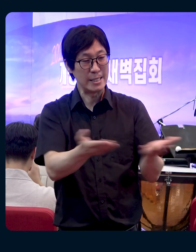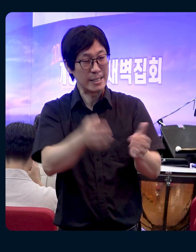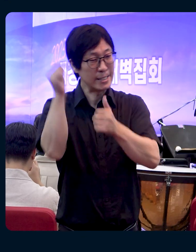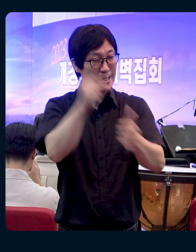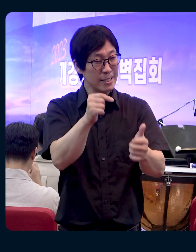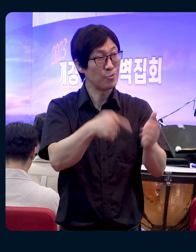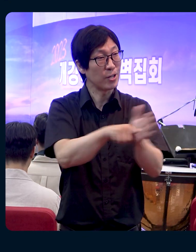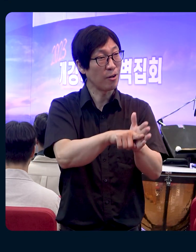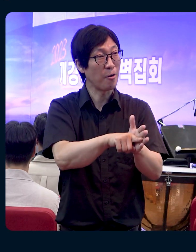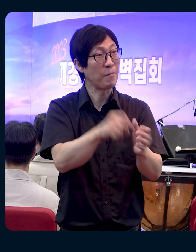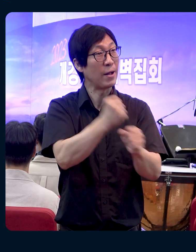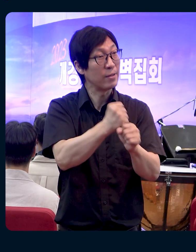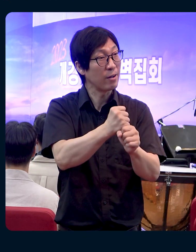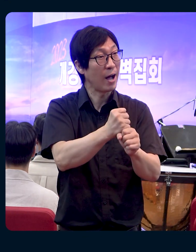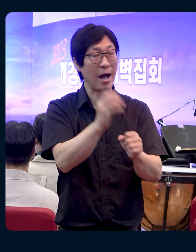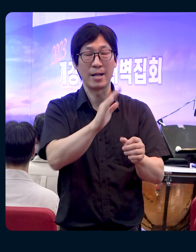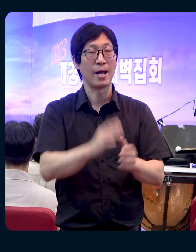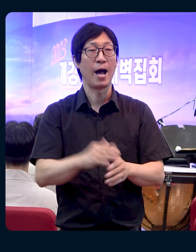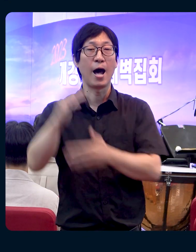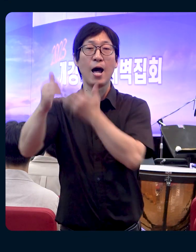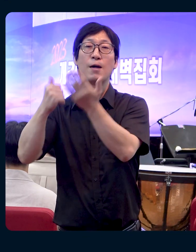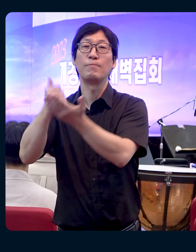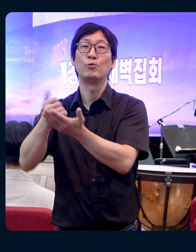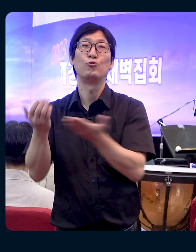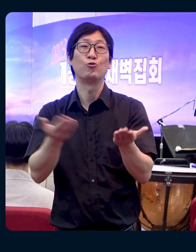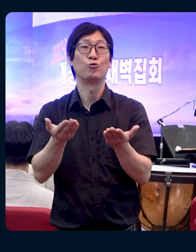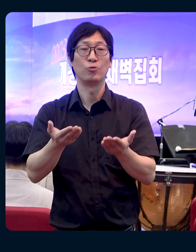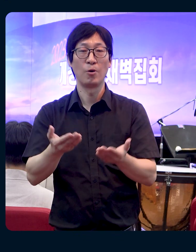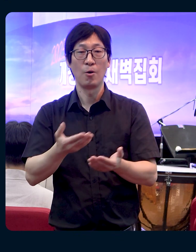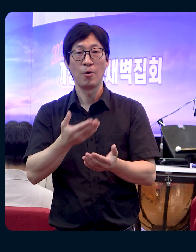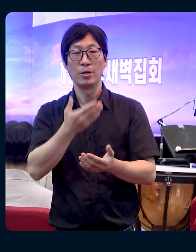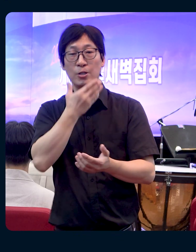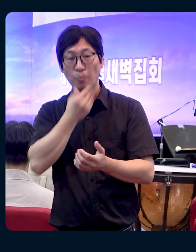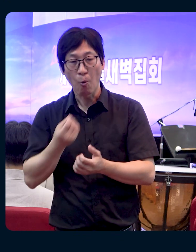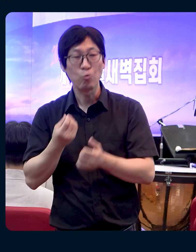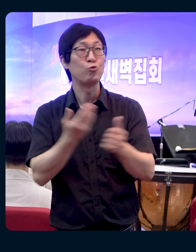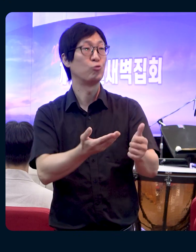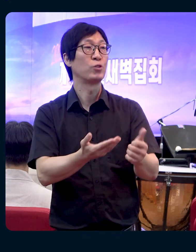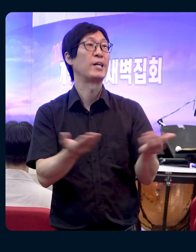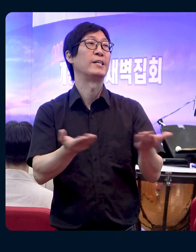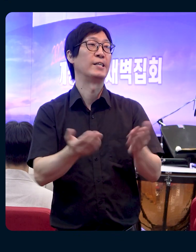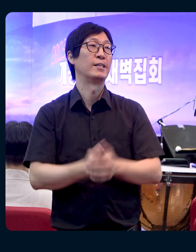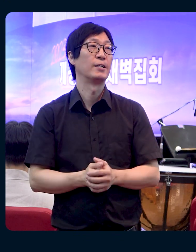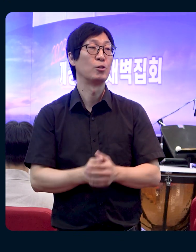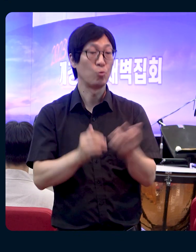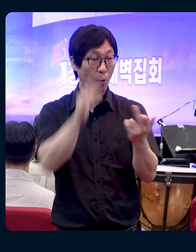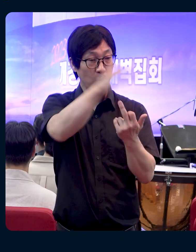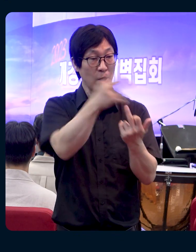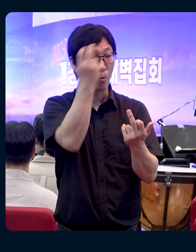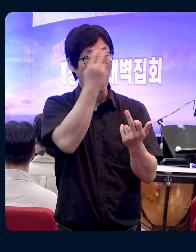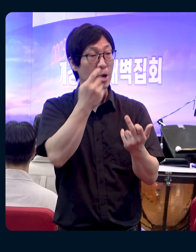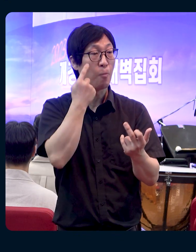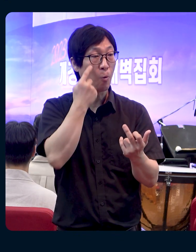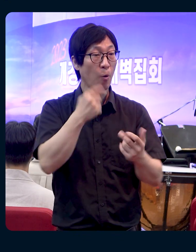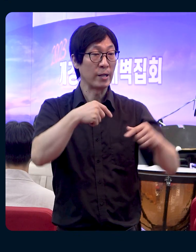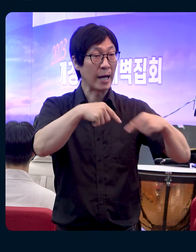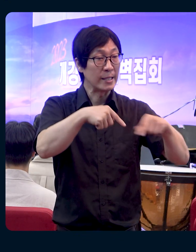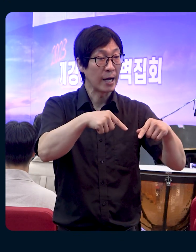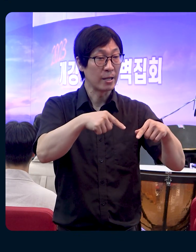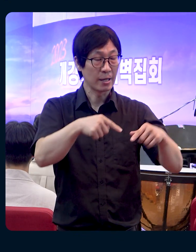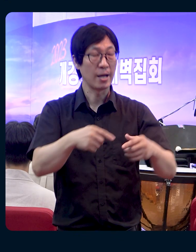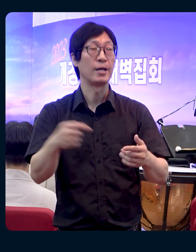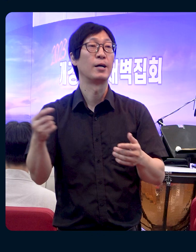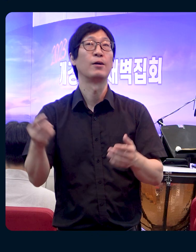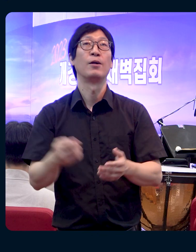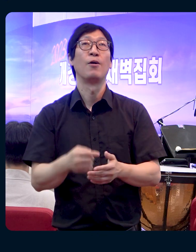시켰겠어요? 하나님 주신 축복 중에 최고의 축복이죠. 그렇게 동산을 관리하며 다스리며 지키는